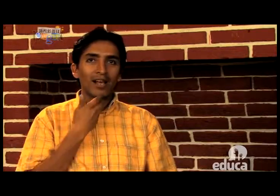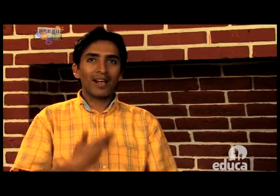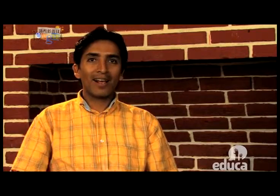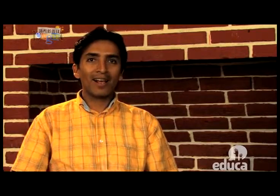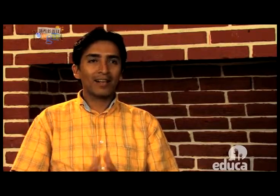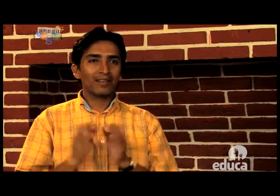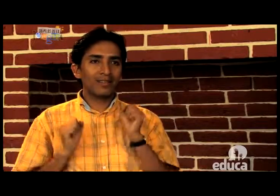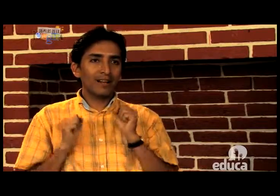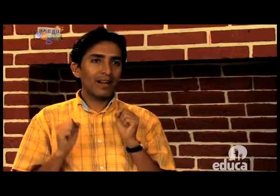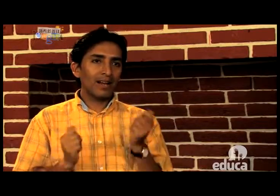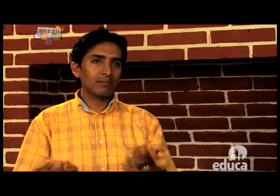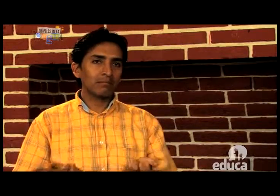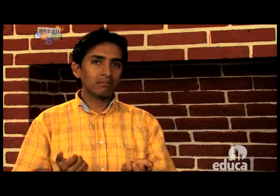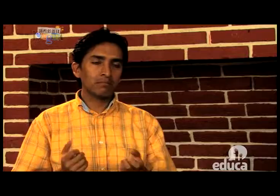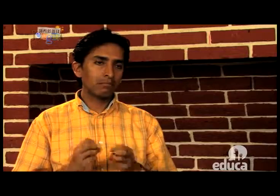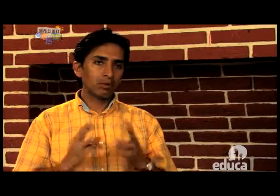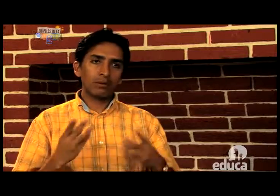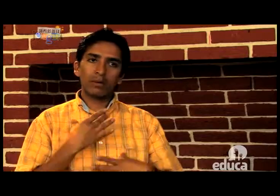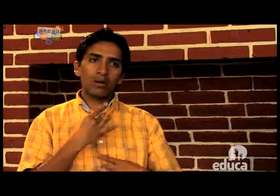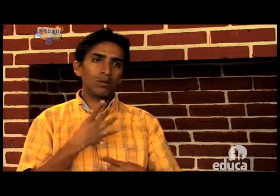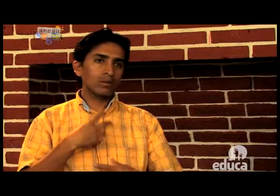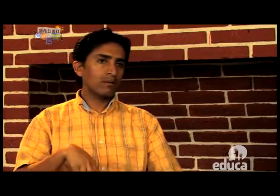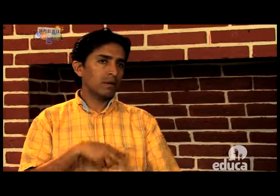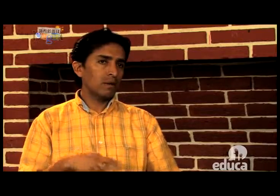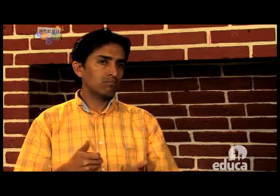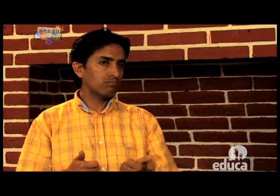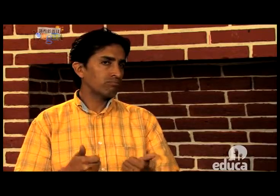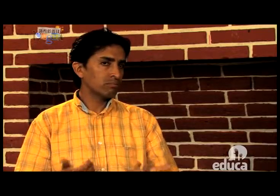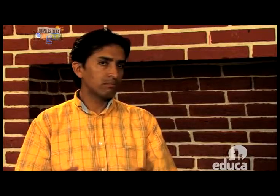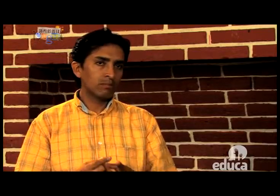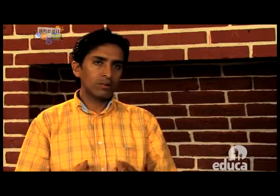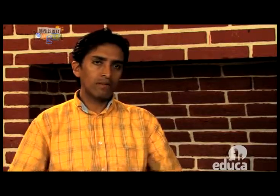gusta cómo bailan. Me gusta mucho el baile. Me hace sentir feliz.